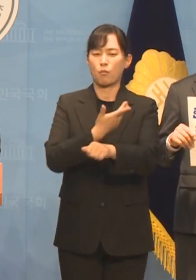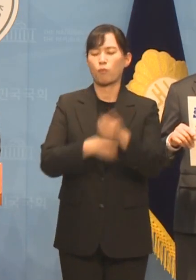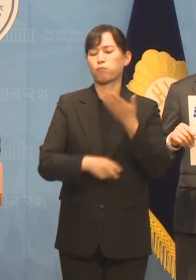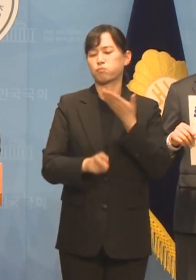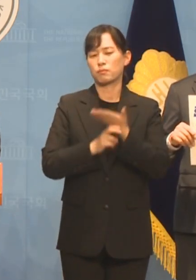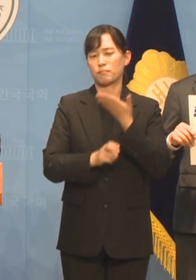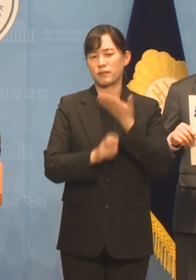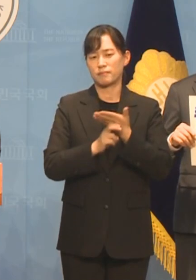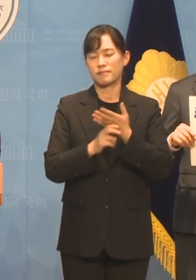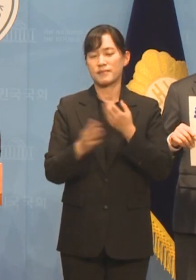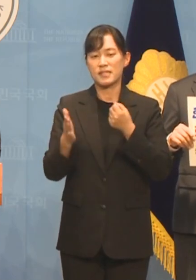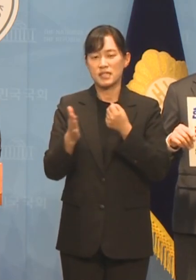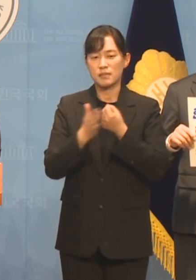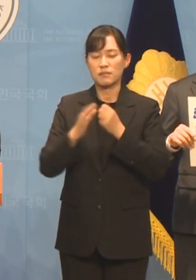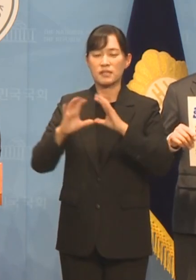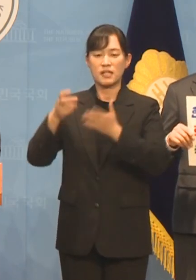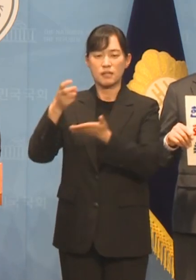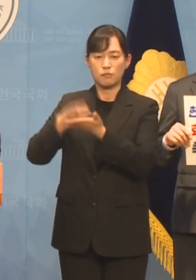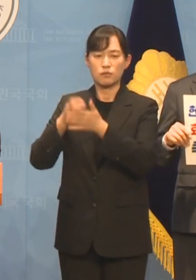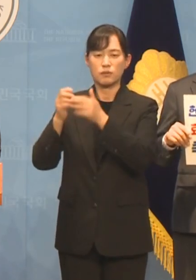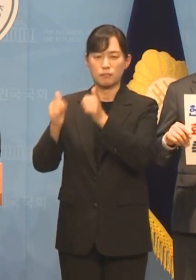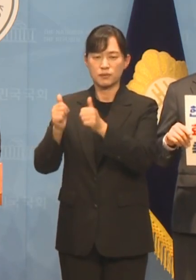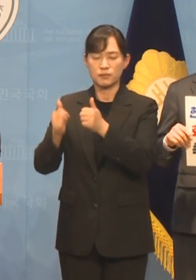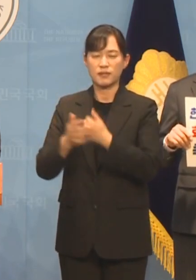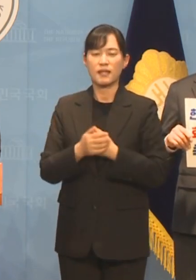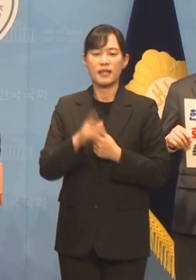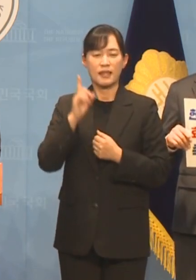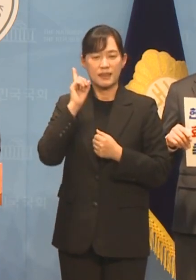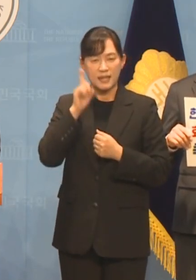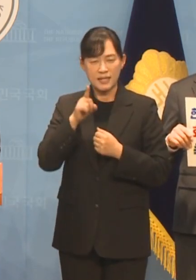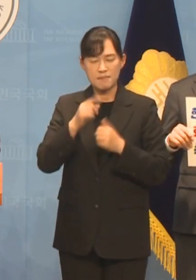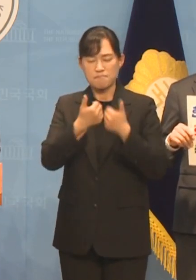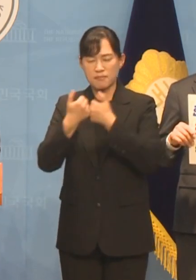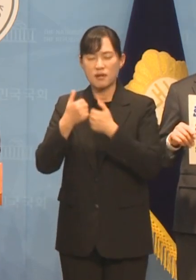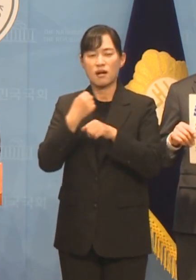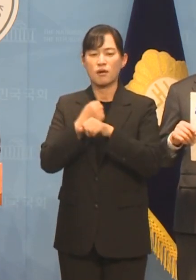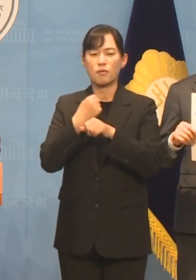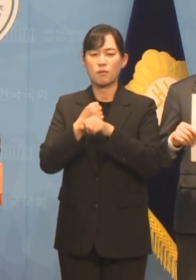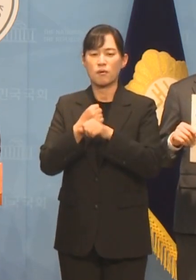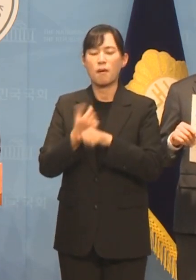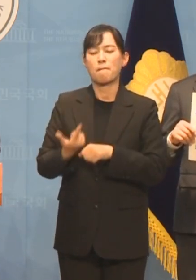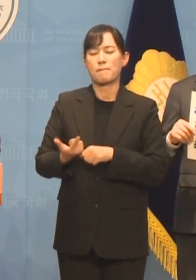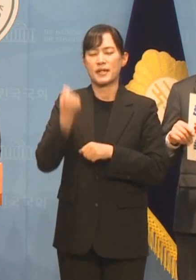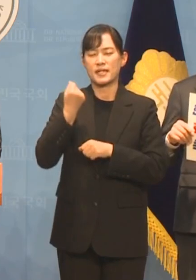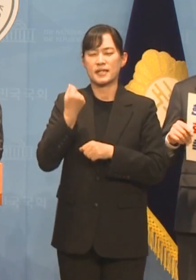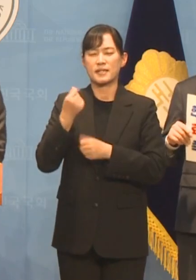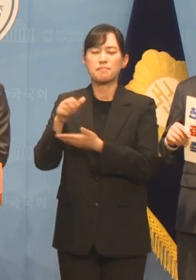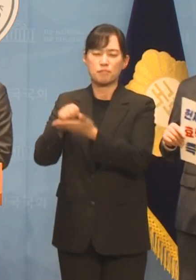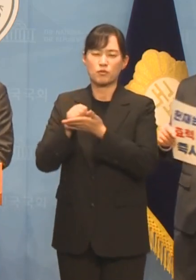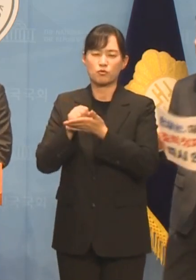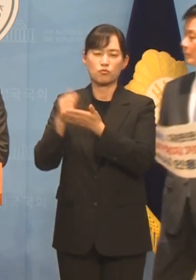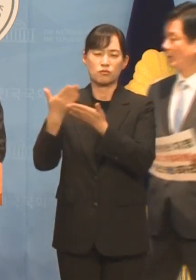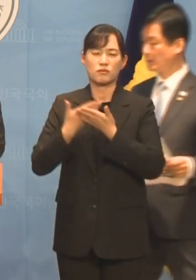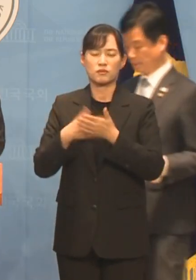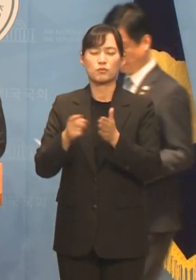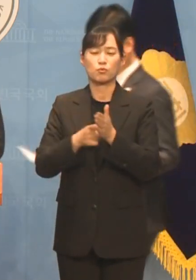불법입니다. 그러면 헌법재판소는 내일 평일을 거쳐서 하루속히 가처분을 인용하여 줄 것을 촉구합니다.